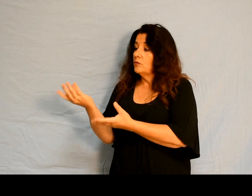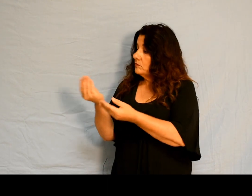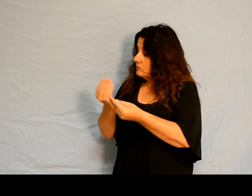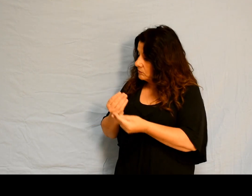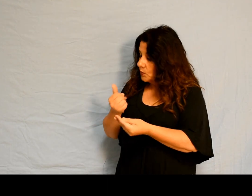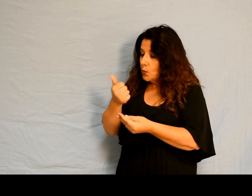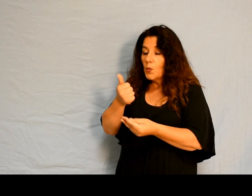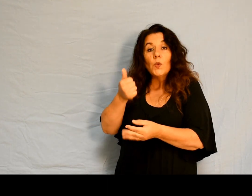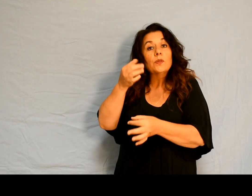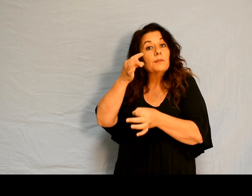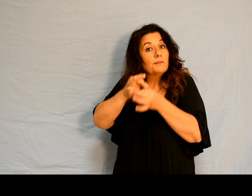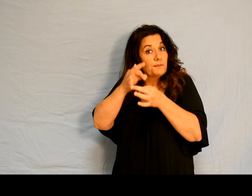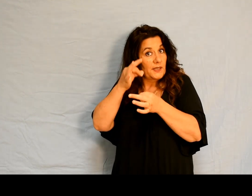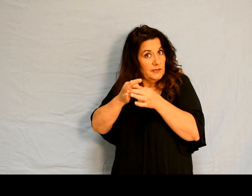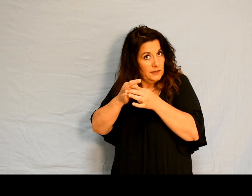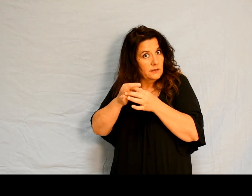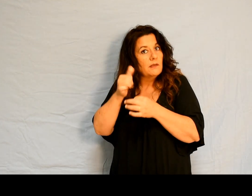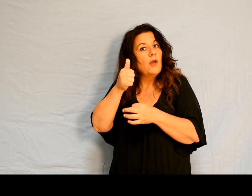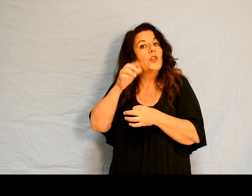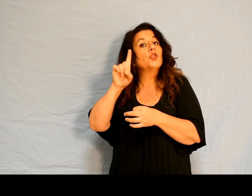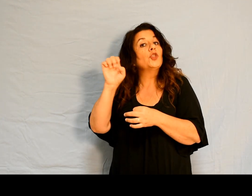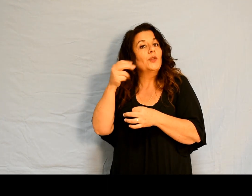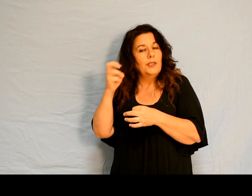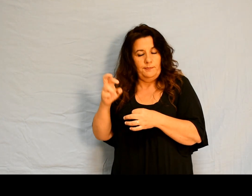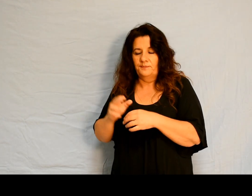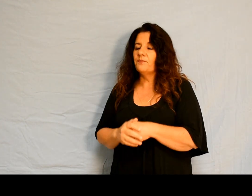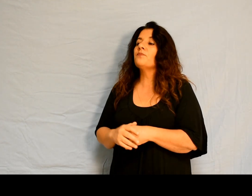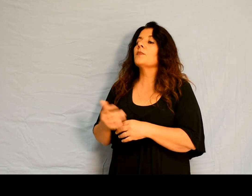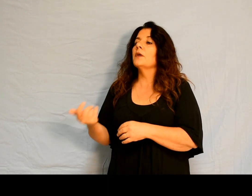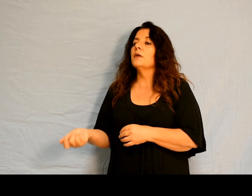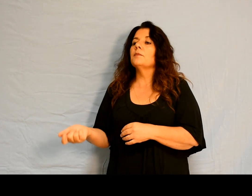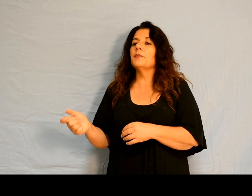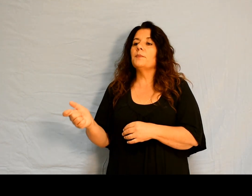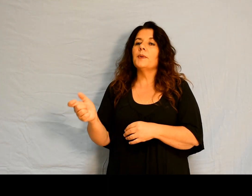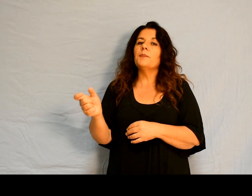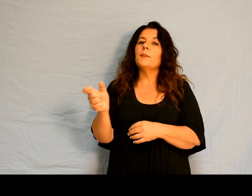Quand vint le tour des premiers, ils pensaient recevoir davantage.